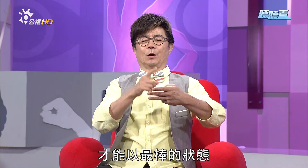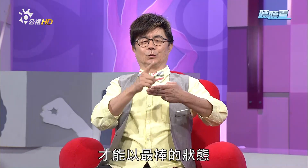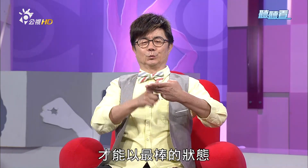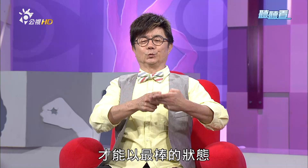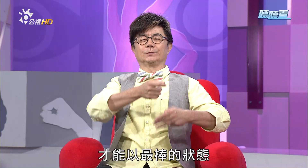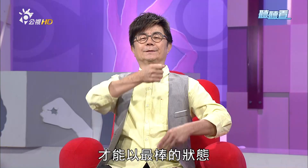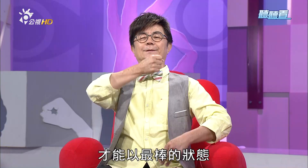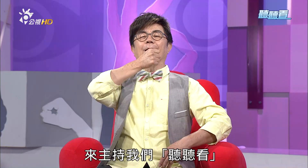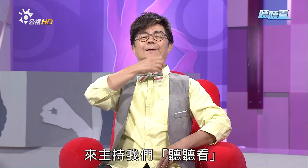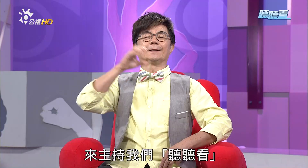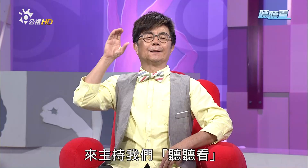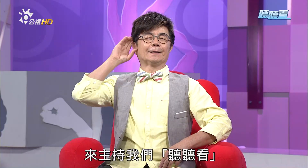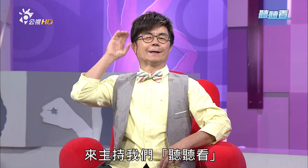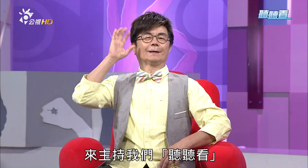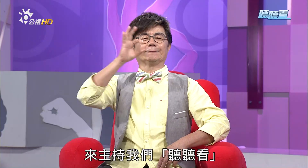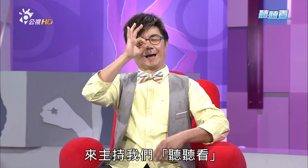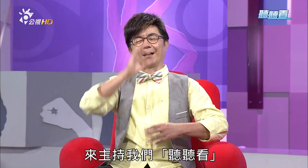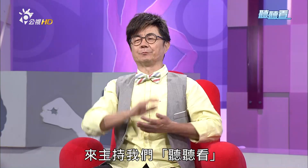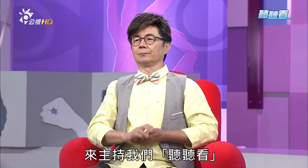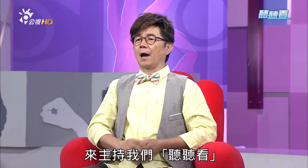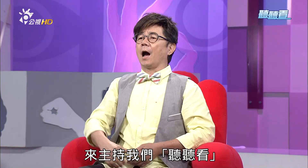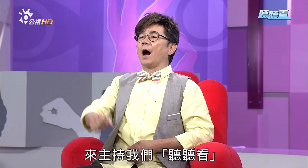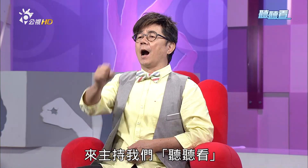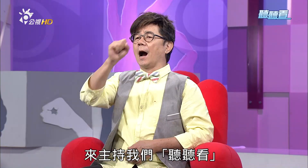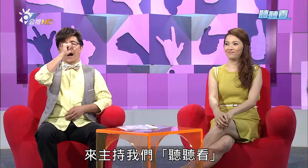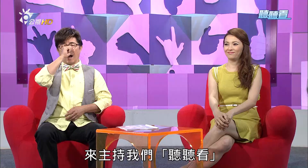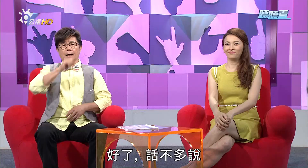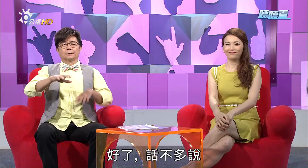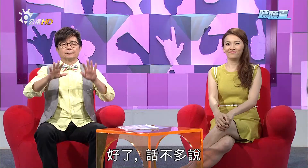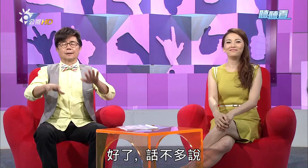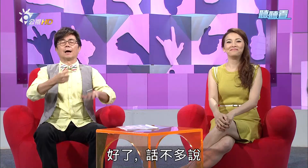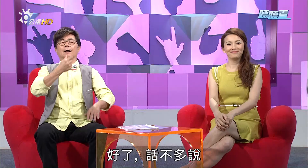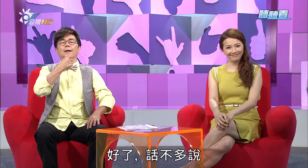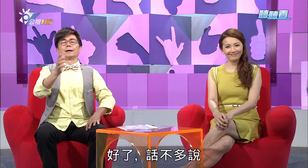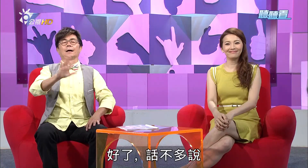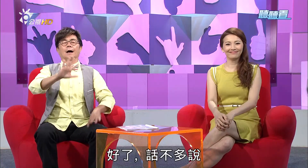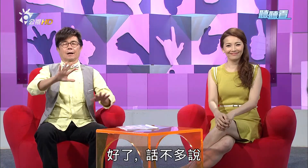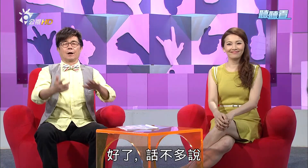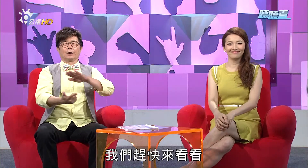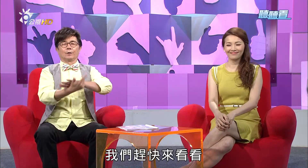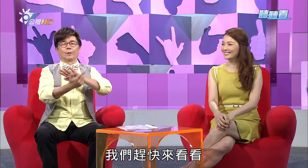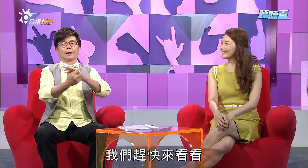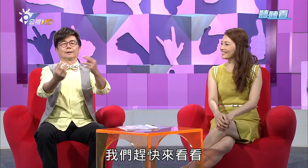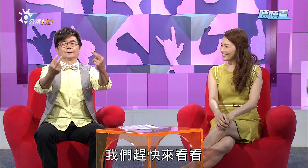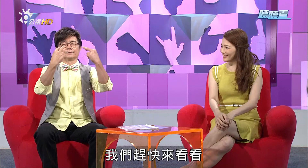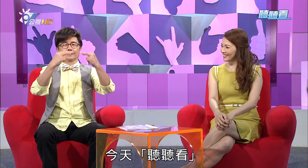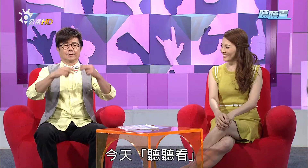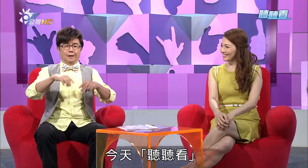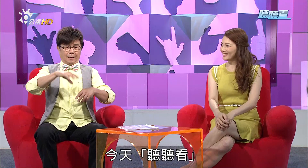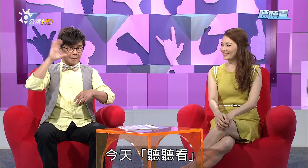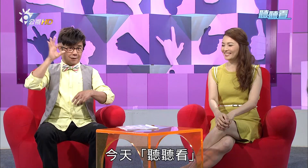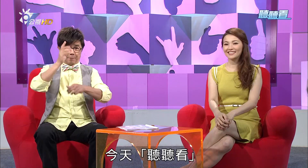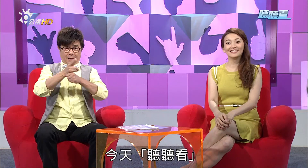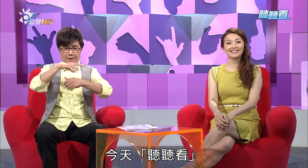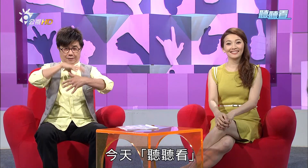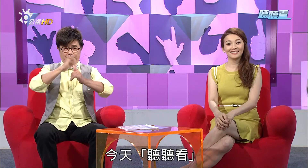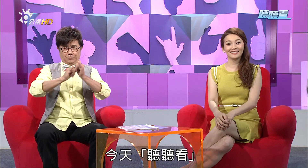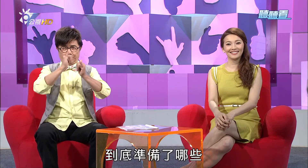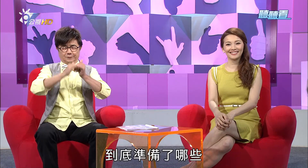状态来主持我们听听看。好了，话不多说啊，我们赶快来看看今天听听看到底准